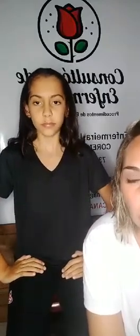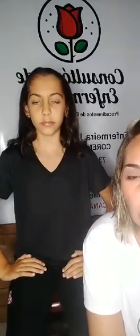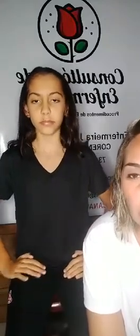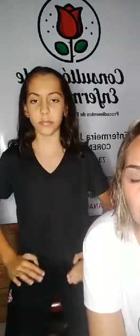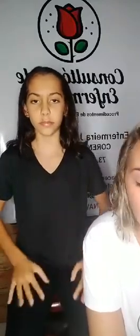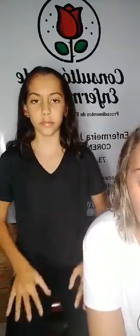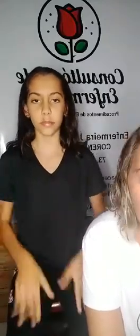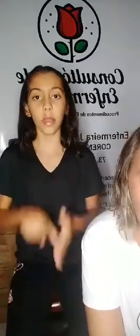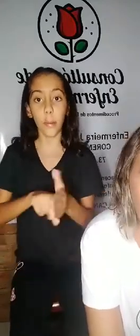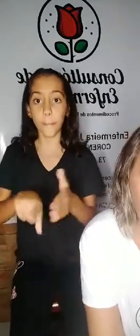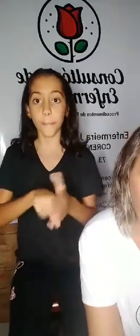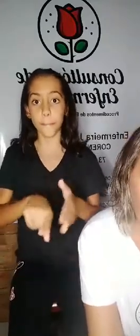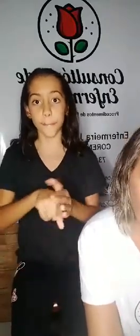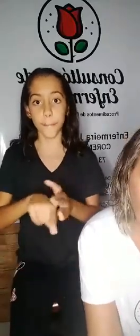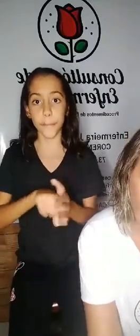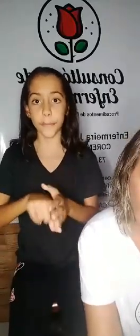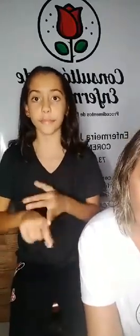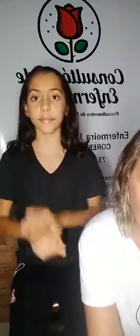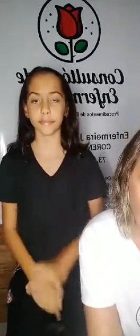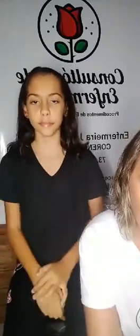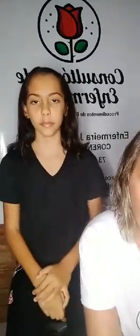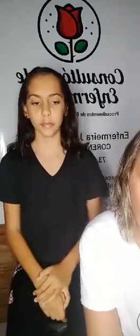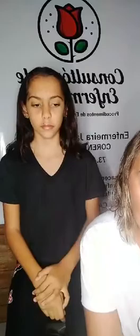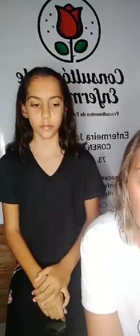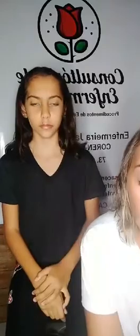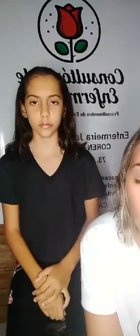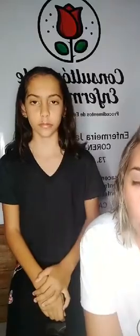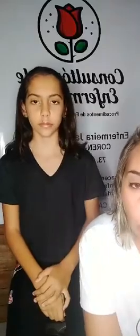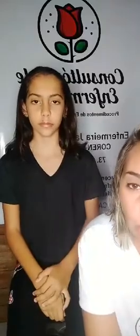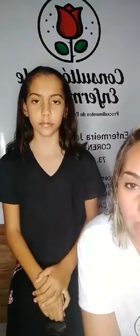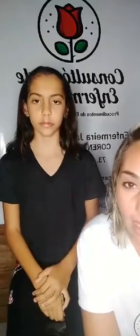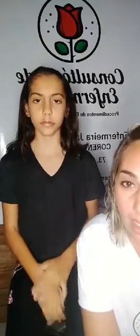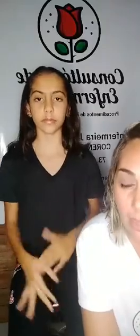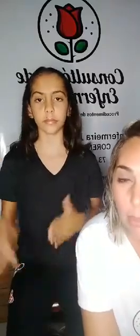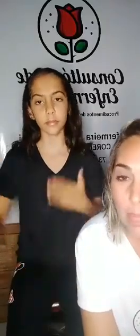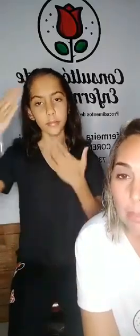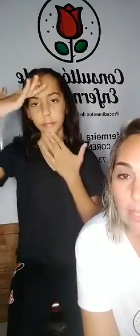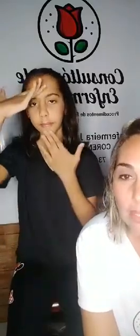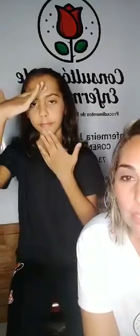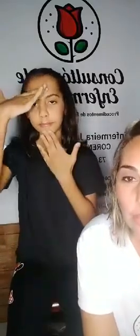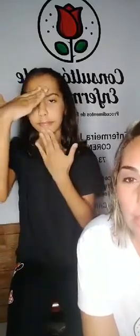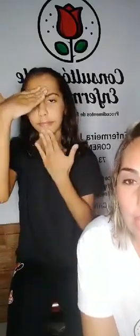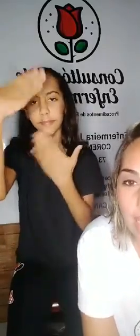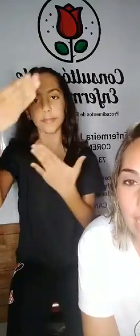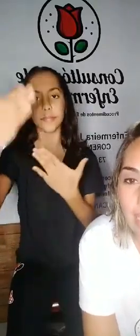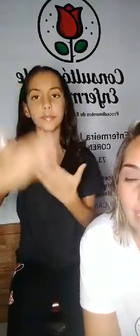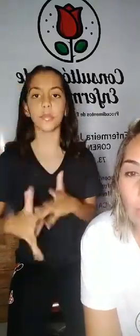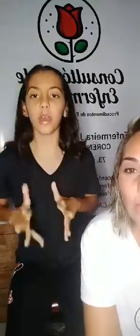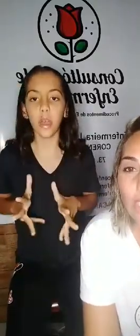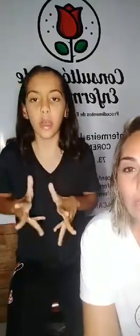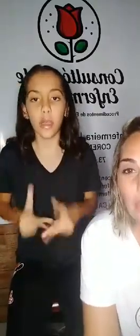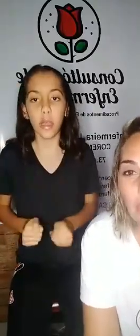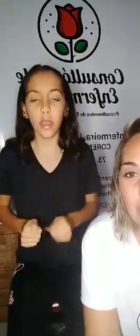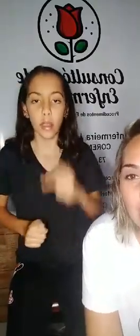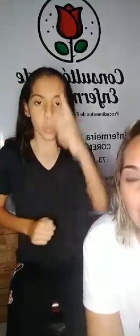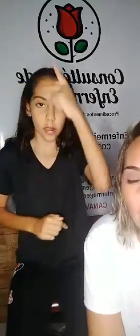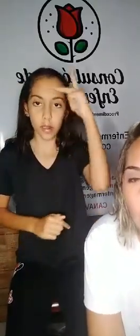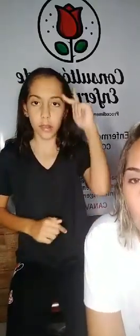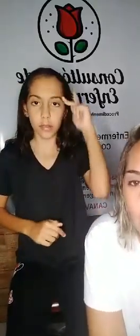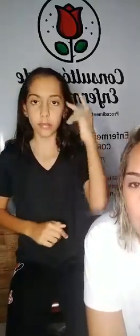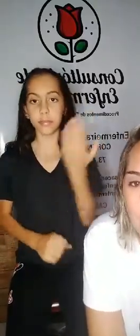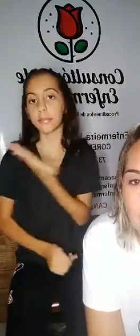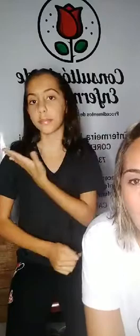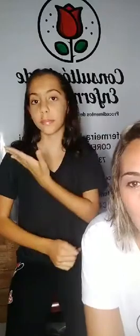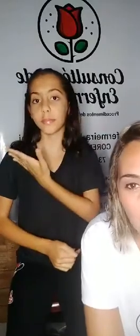trazendo, né, nesse momento de pandemia. Então, muito obrigada pela presença de vocês. Hoje a nossa convidada